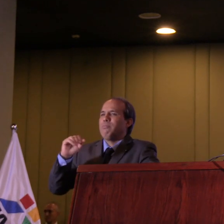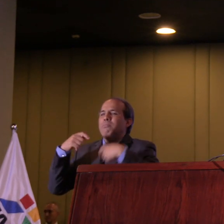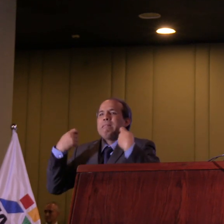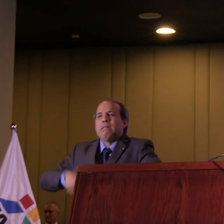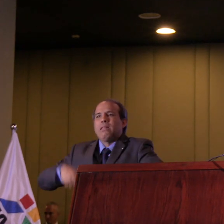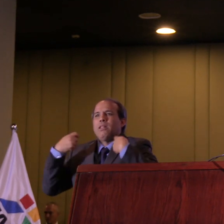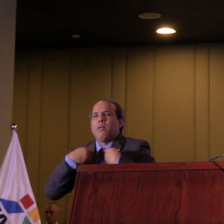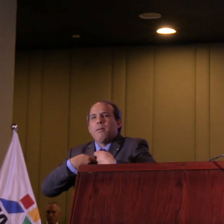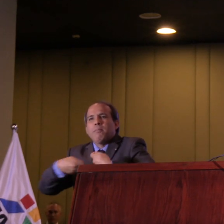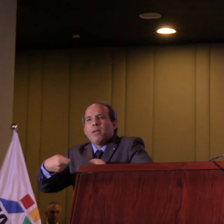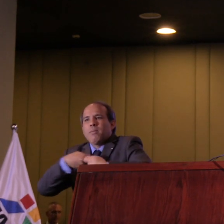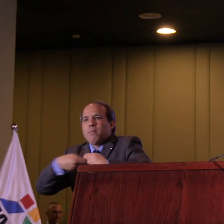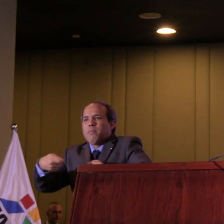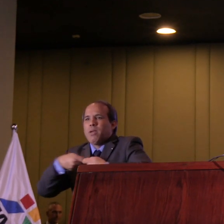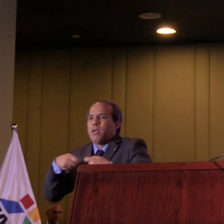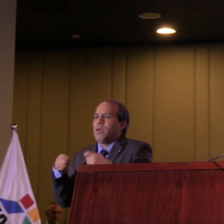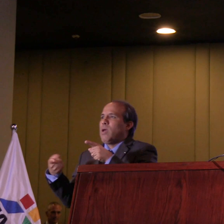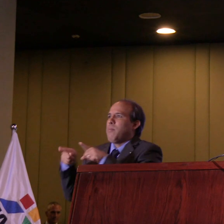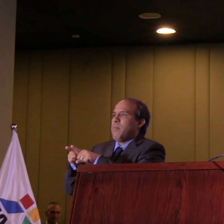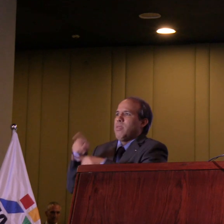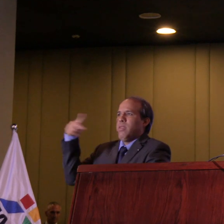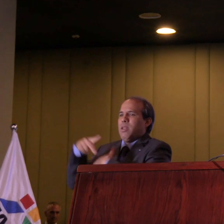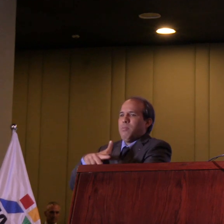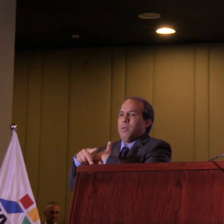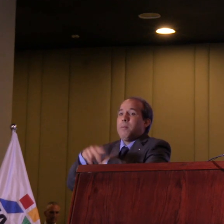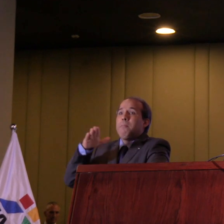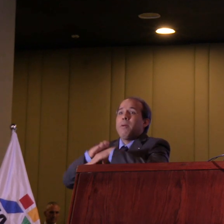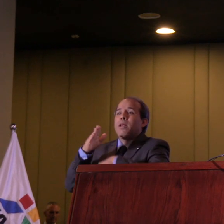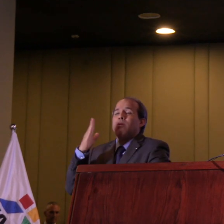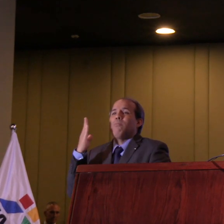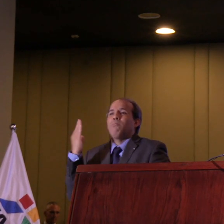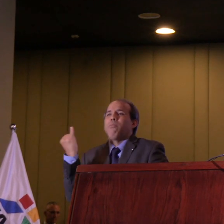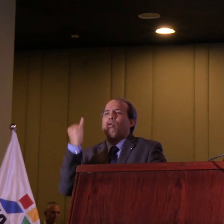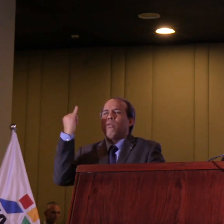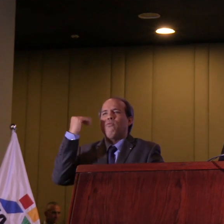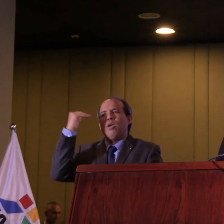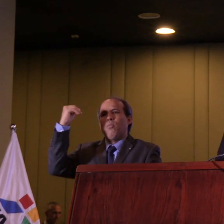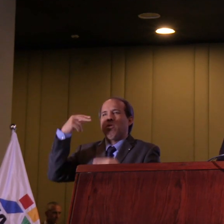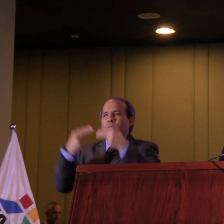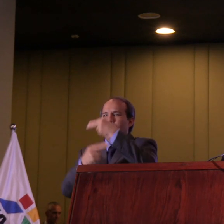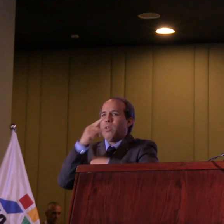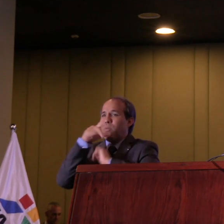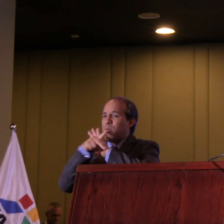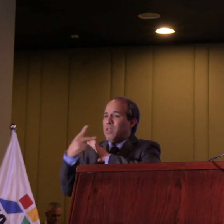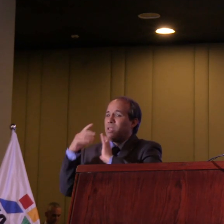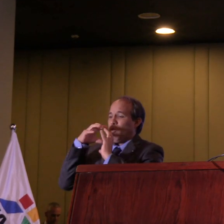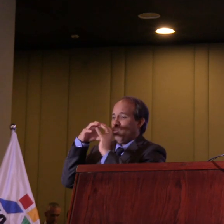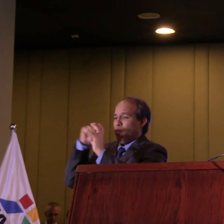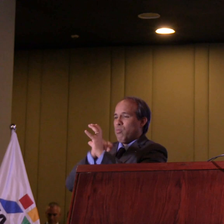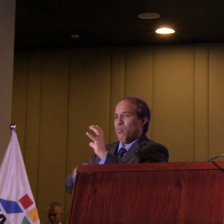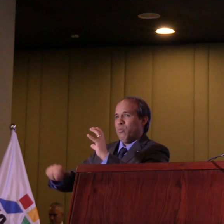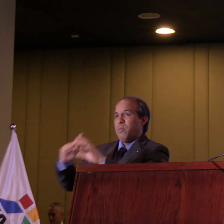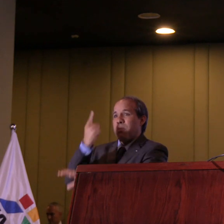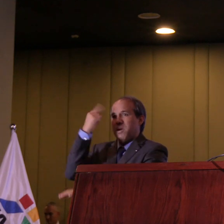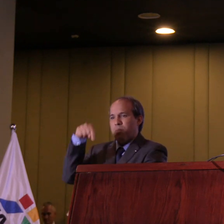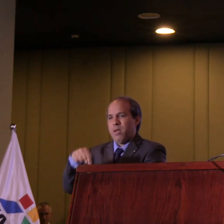com nossos parceiros paraguaios, uma das maiores hidroelétricas do mundo. A sua nomeação, ela celebra uma